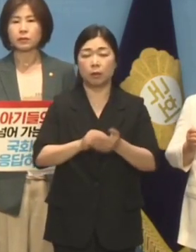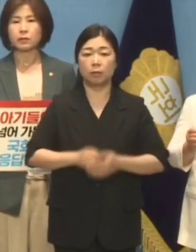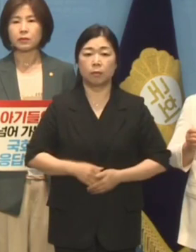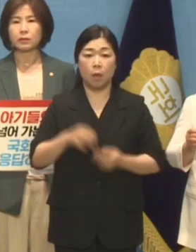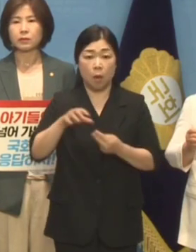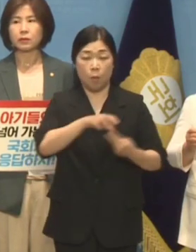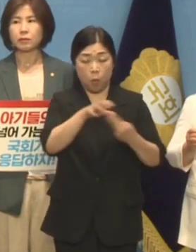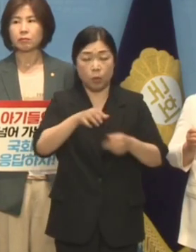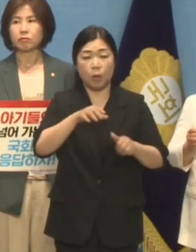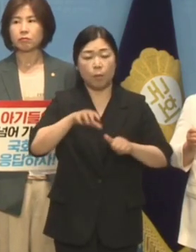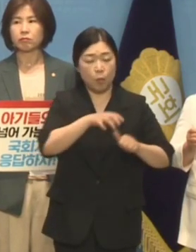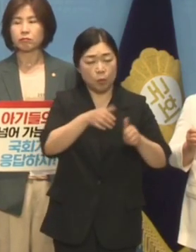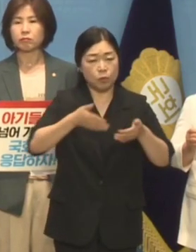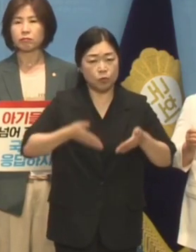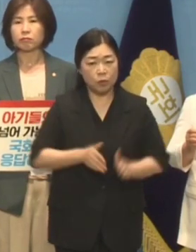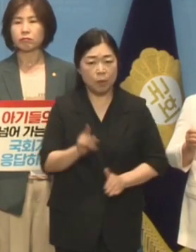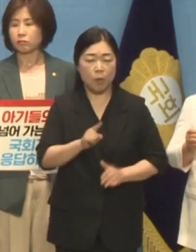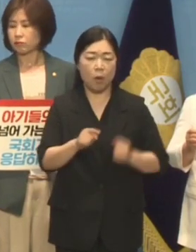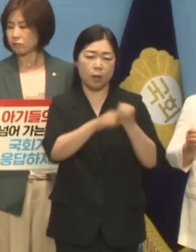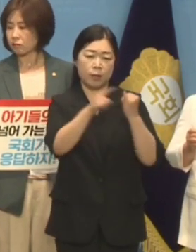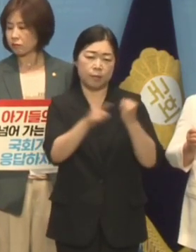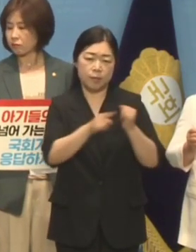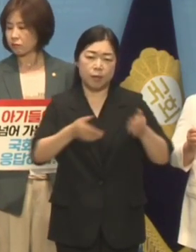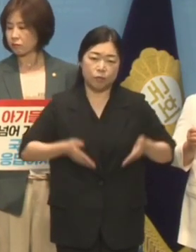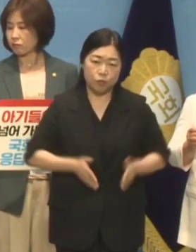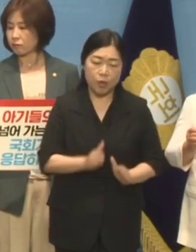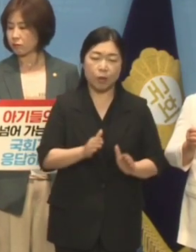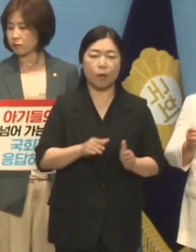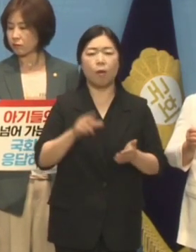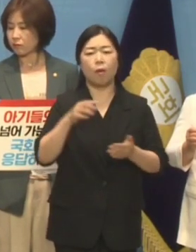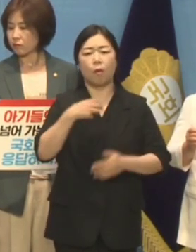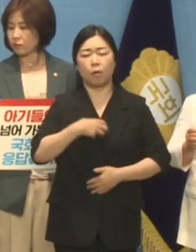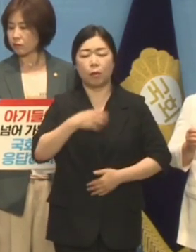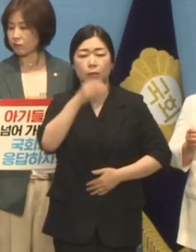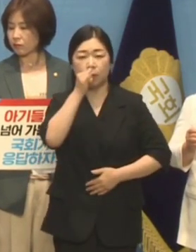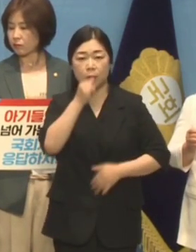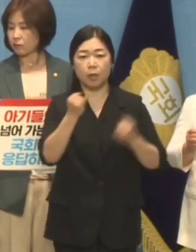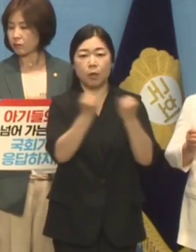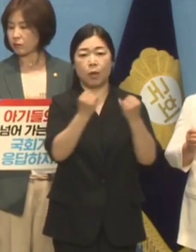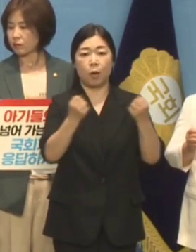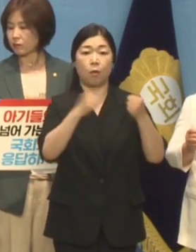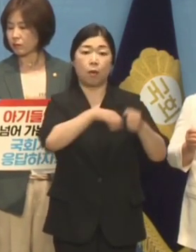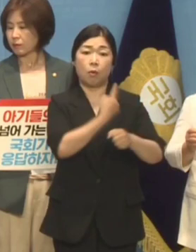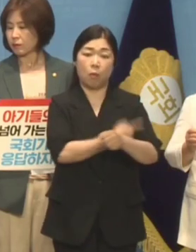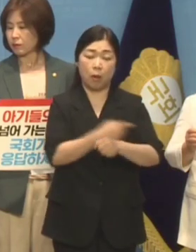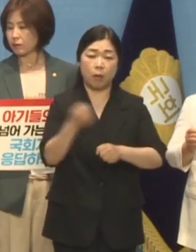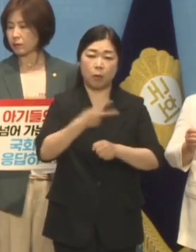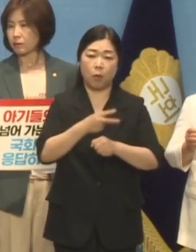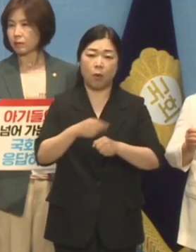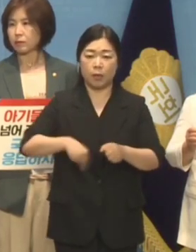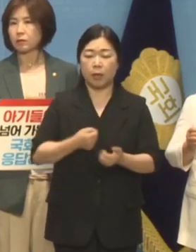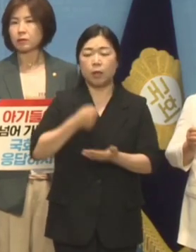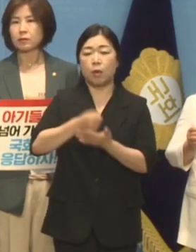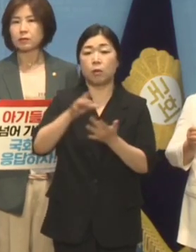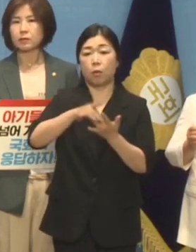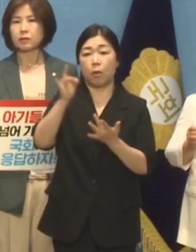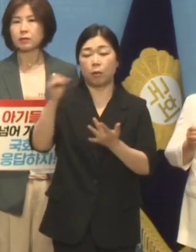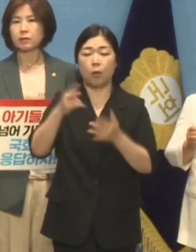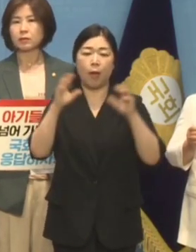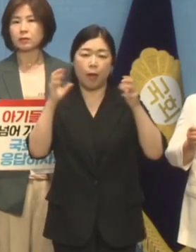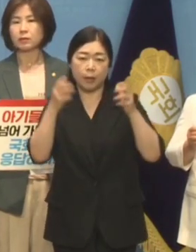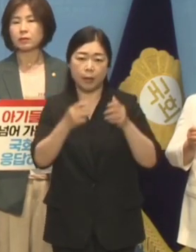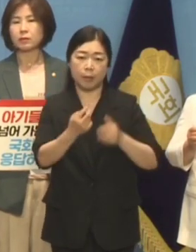보호출산은 임신출산으로 어려움을 겪는 여성의 건강권과 자기결정권, 아기의 생명권과 알